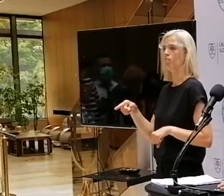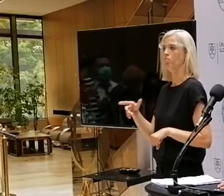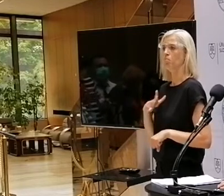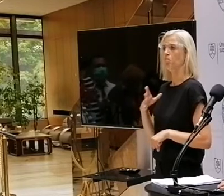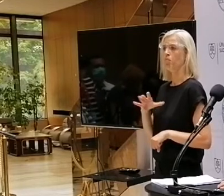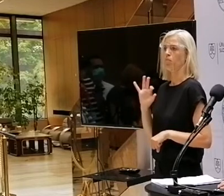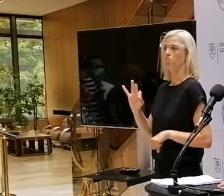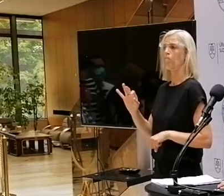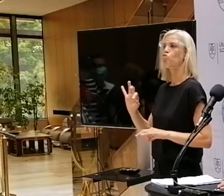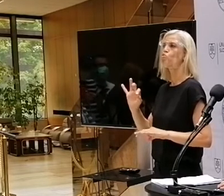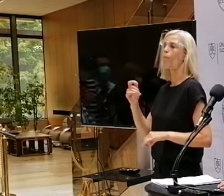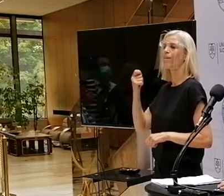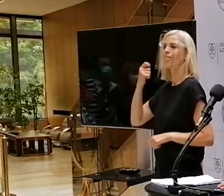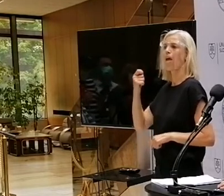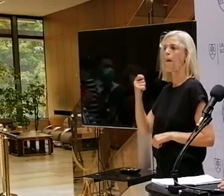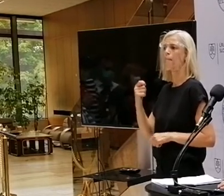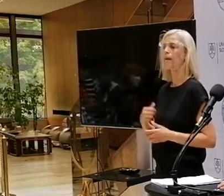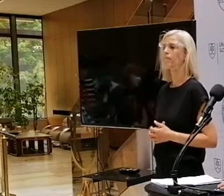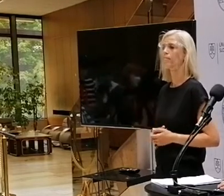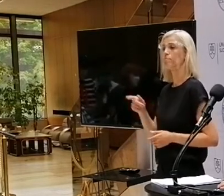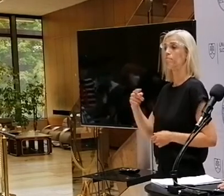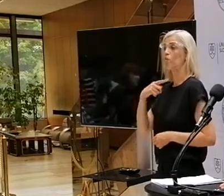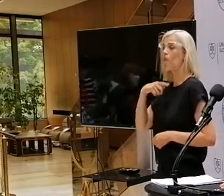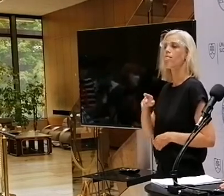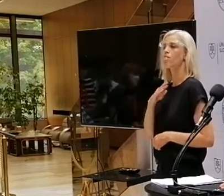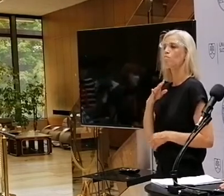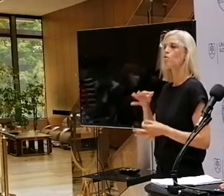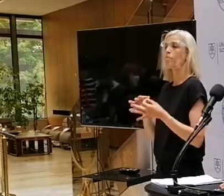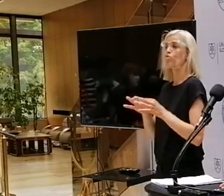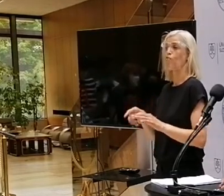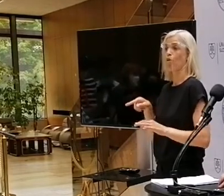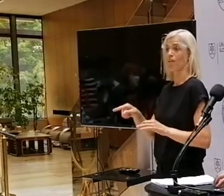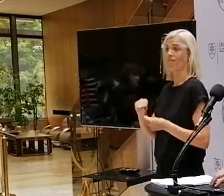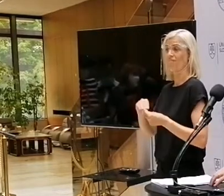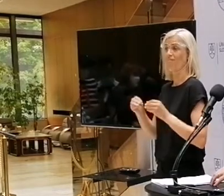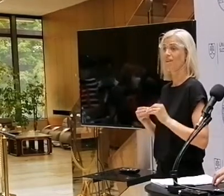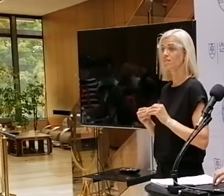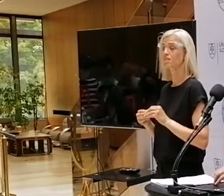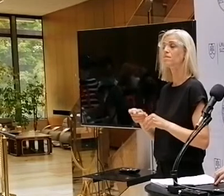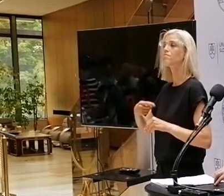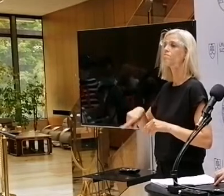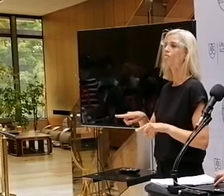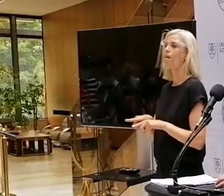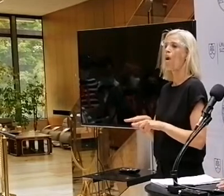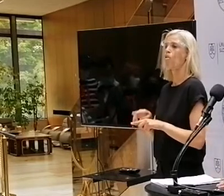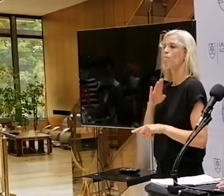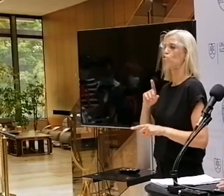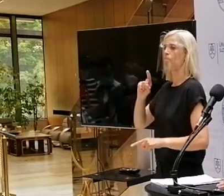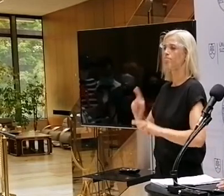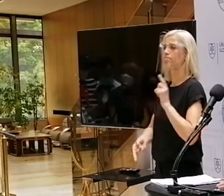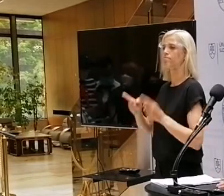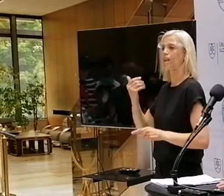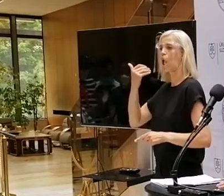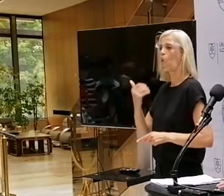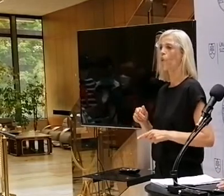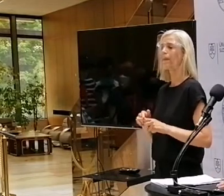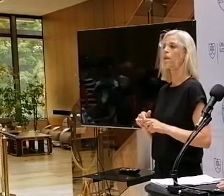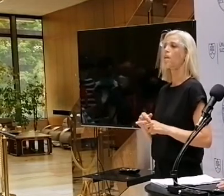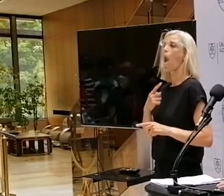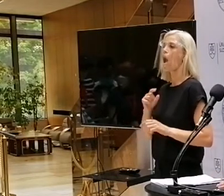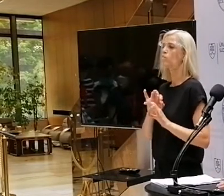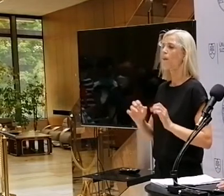za to nebol už na začiatku a povedal, nemôžeme si dovoliť takéto veci, my si nemôžeme dovoliť ľuďom diktovať, ako majú žiť, takto ich obmedzovať,